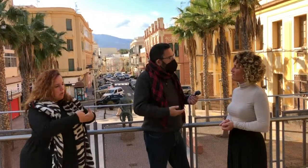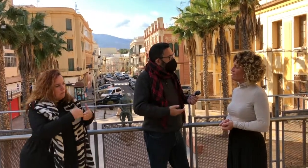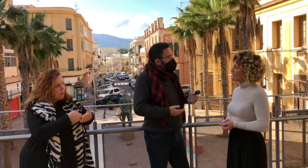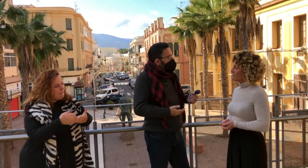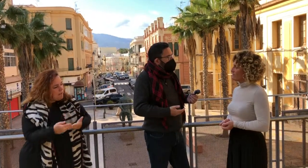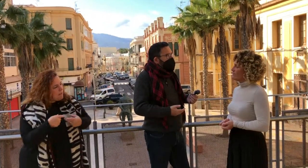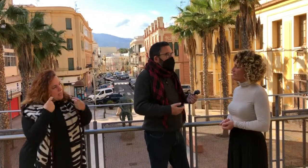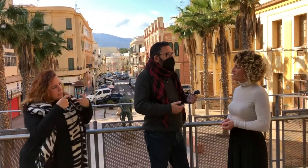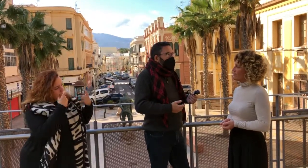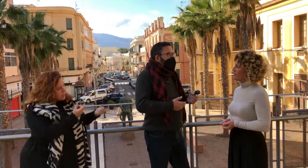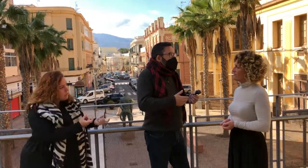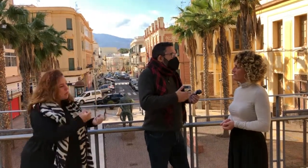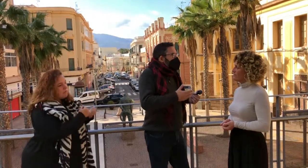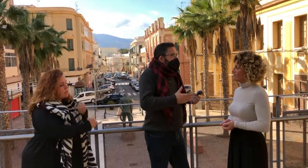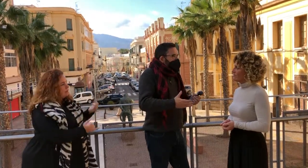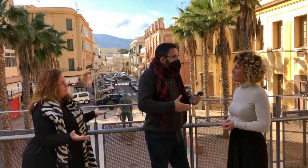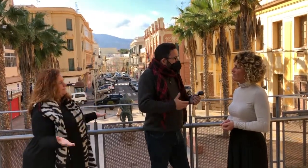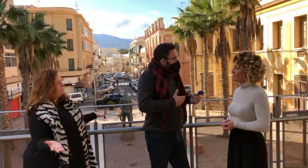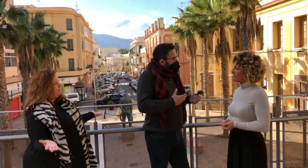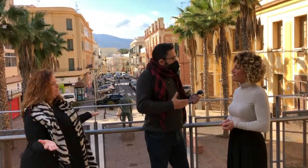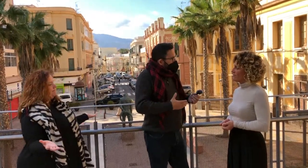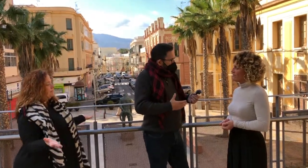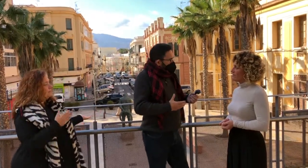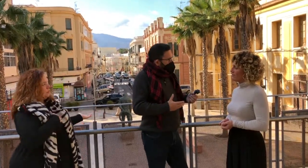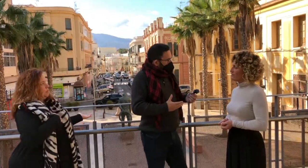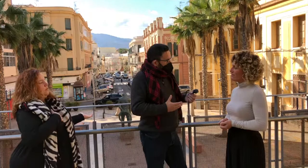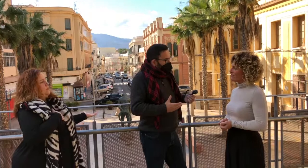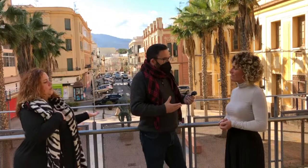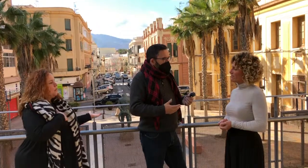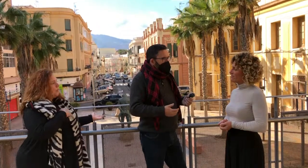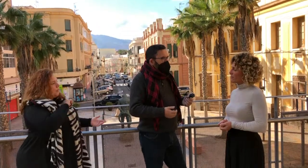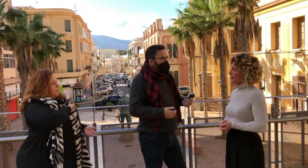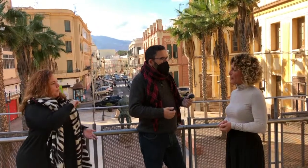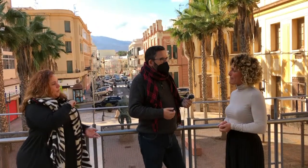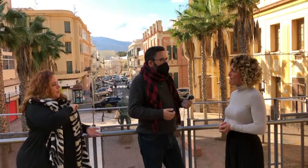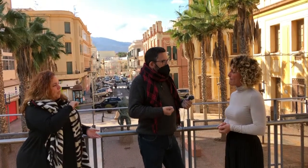habéis tenido que pasar. Yo me quedo un poco